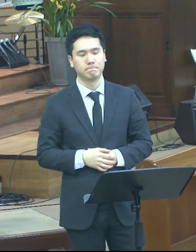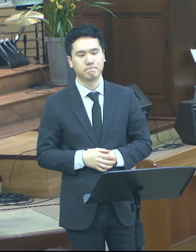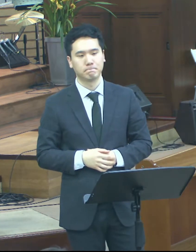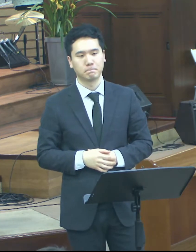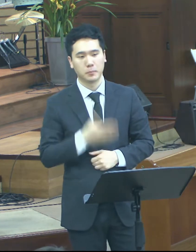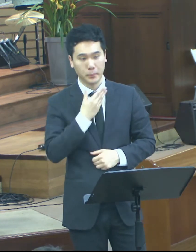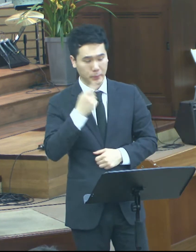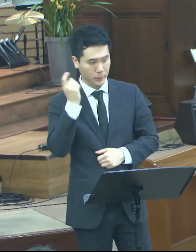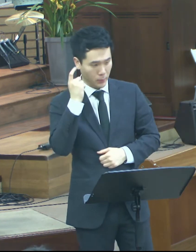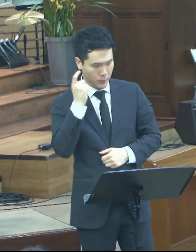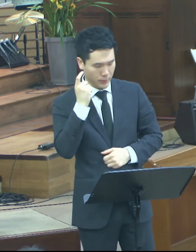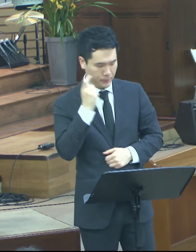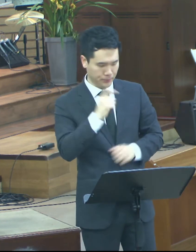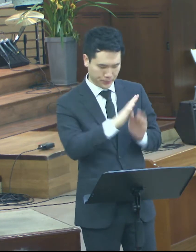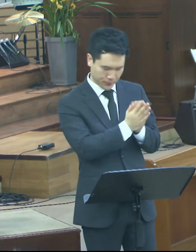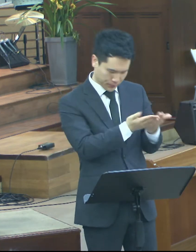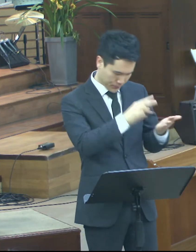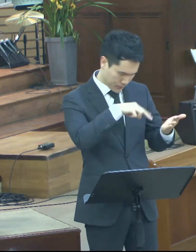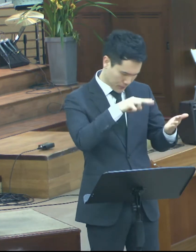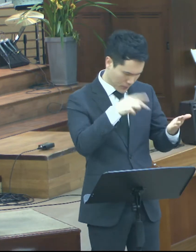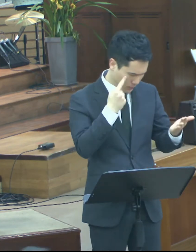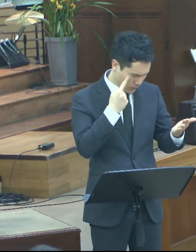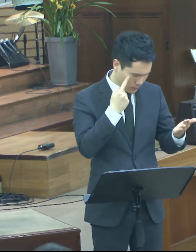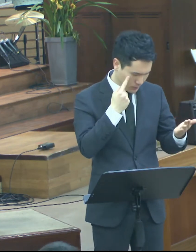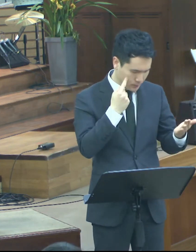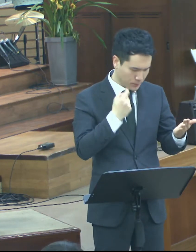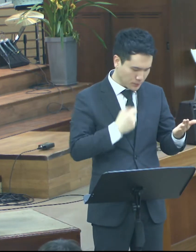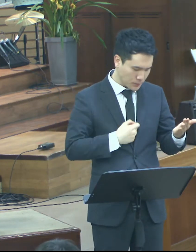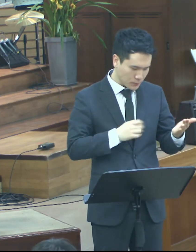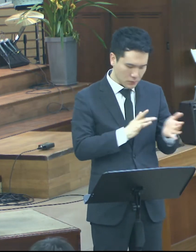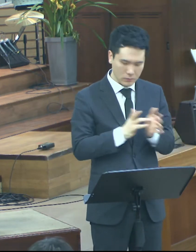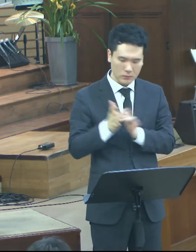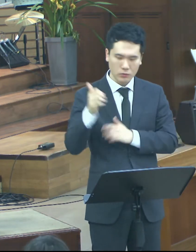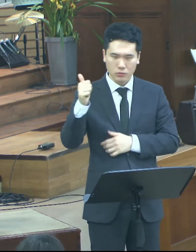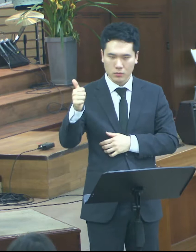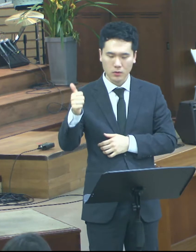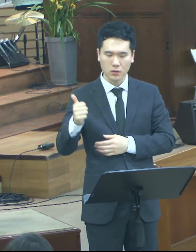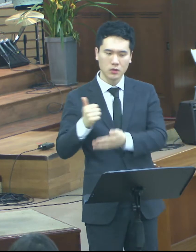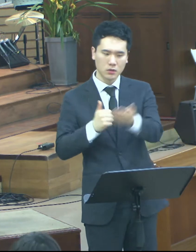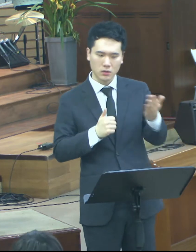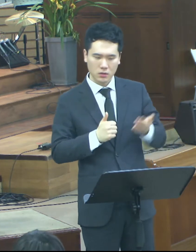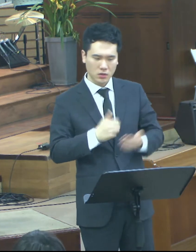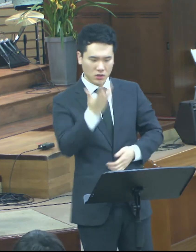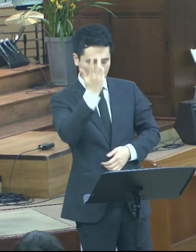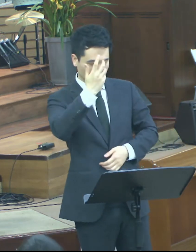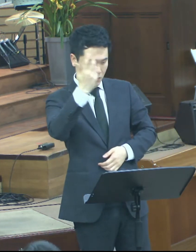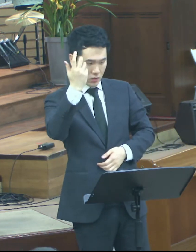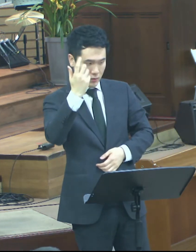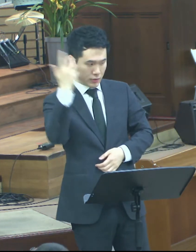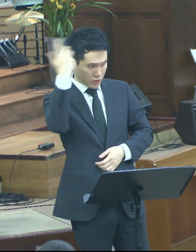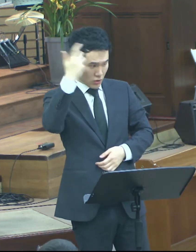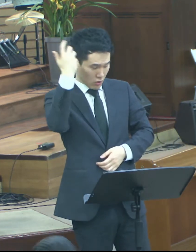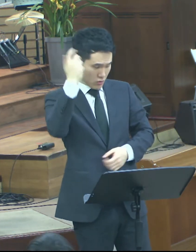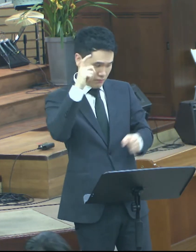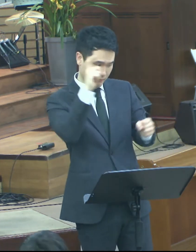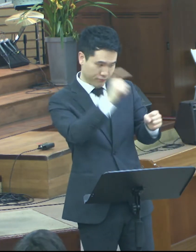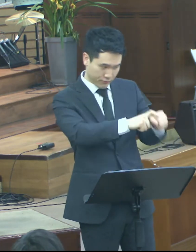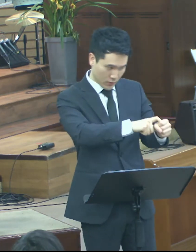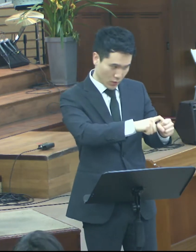복음서를 보면 예수님이 늘 영적인 것에만 관심이 있고 우리가 먹고 사는 문제는 전혀 신경을 안 쓰시는